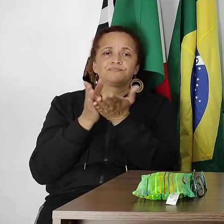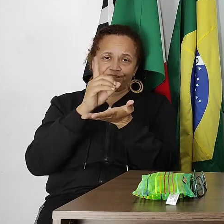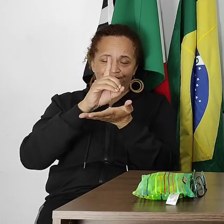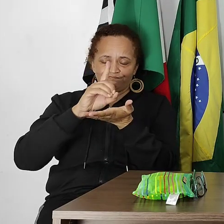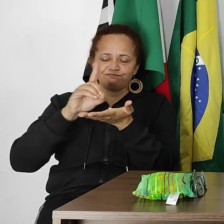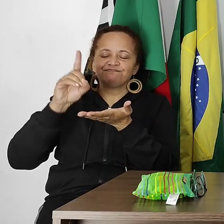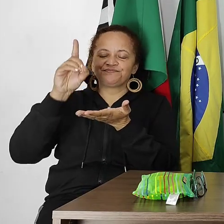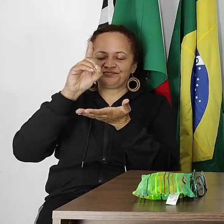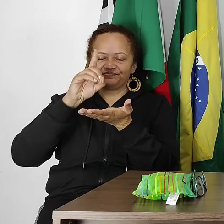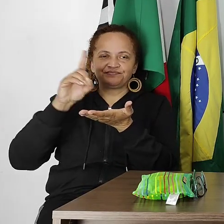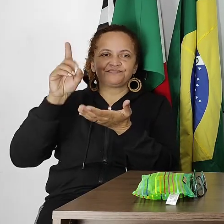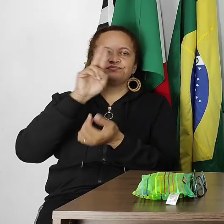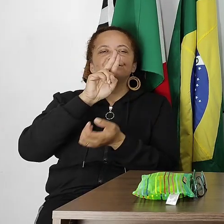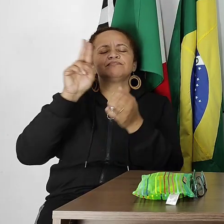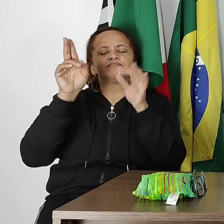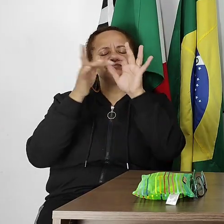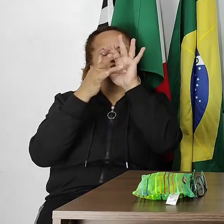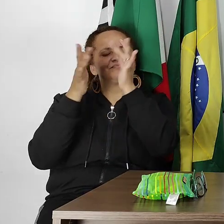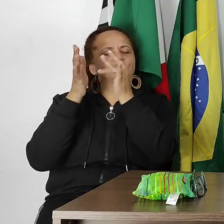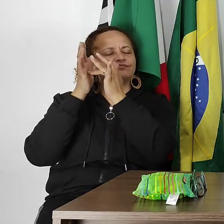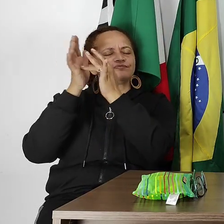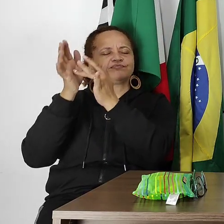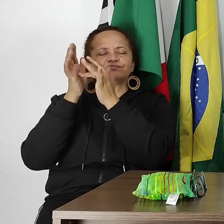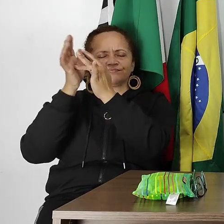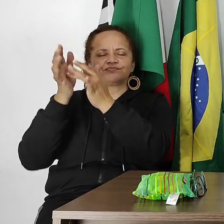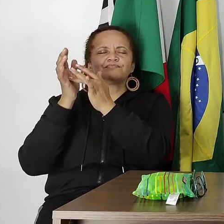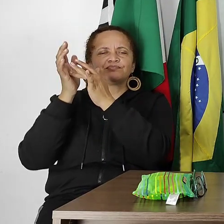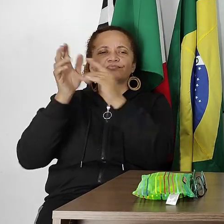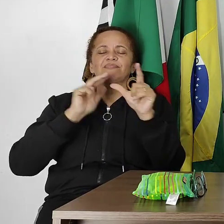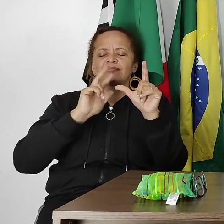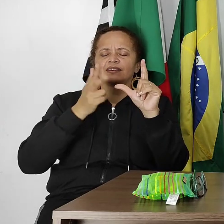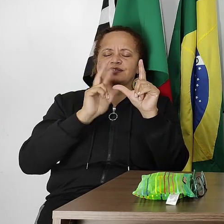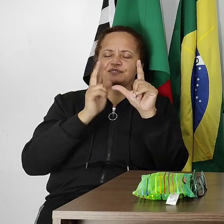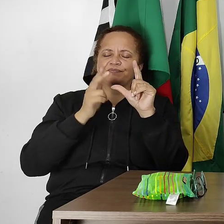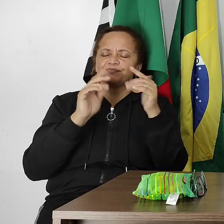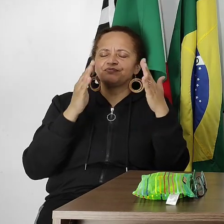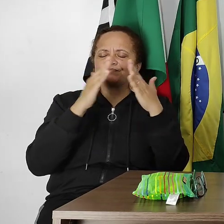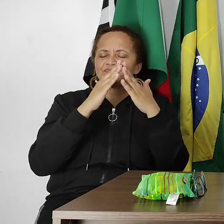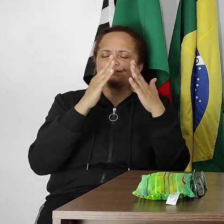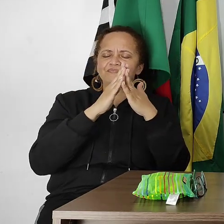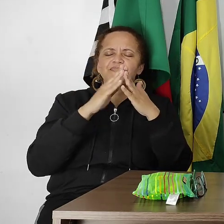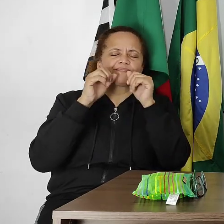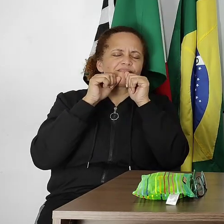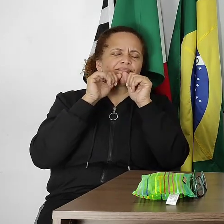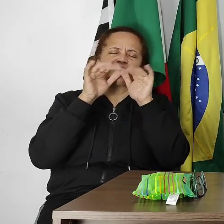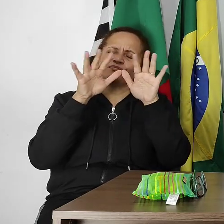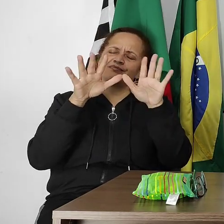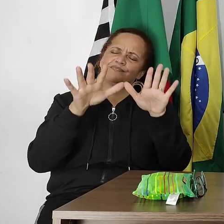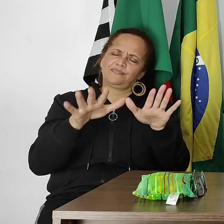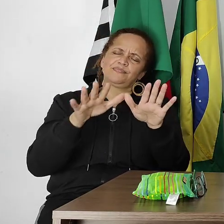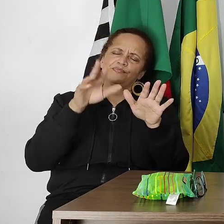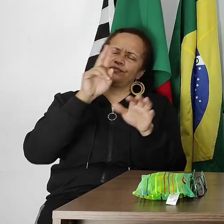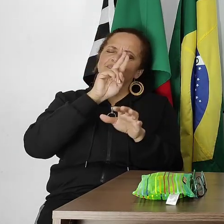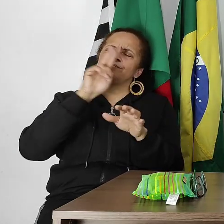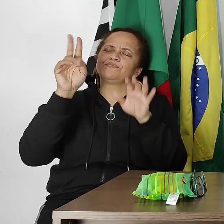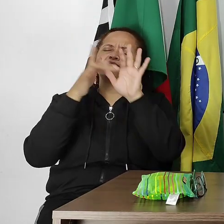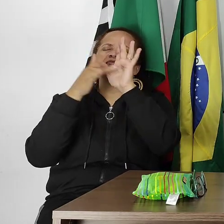palavra, Senhor, em nome de Jesus. Onde essa live entrar, nos lares, ó Deus, que ela venha em nome de